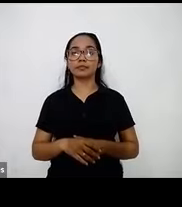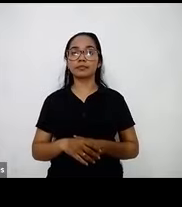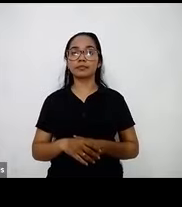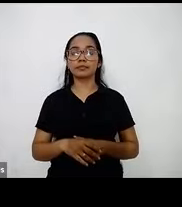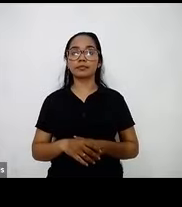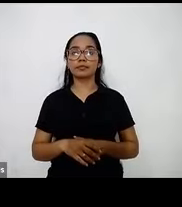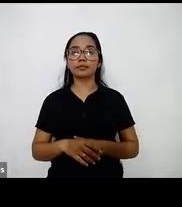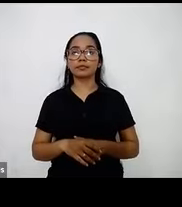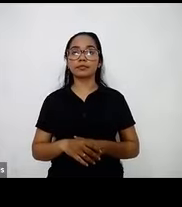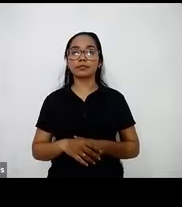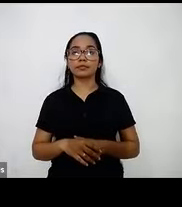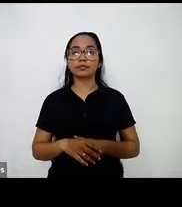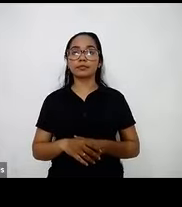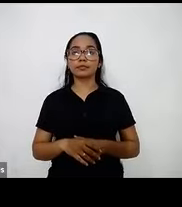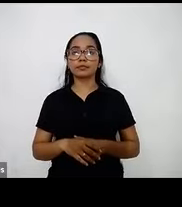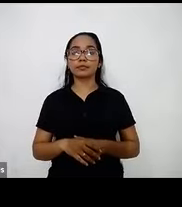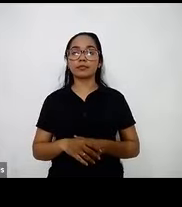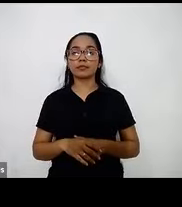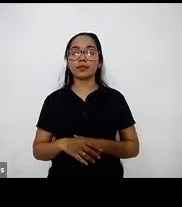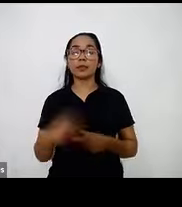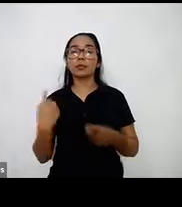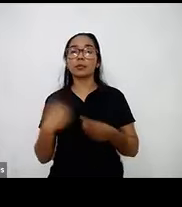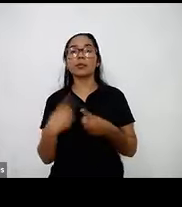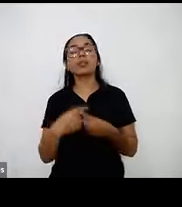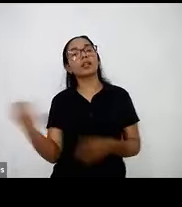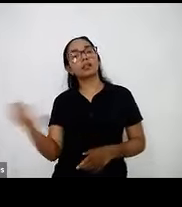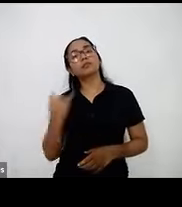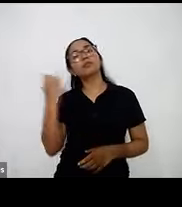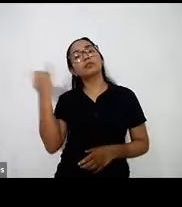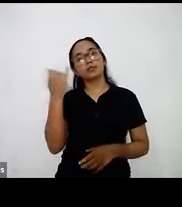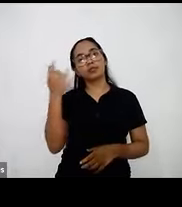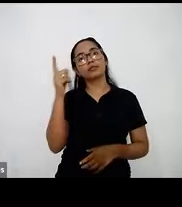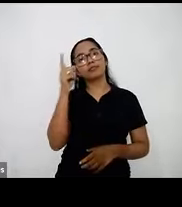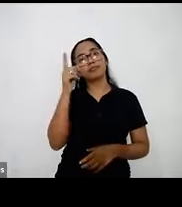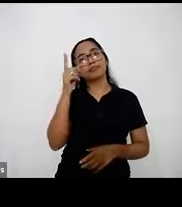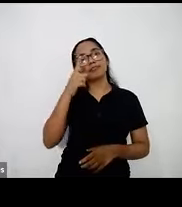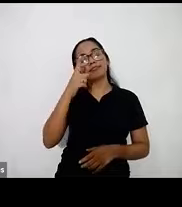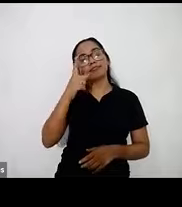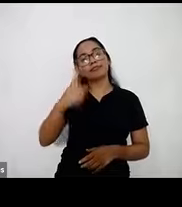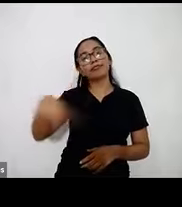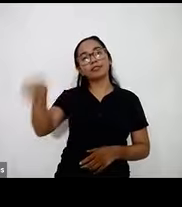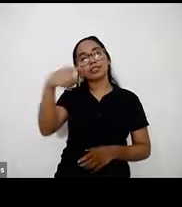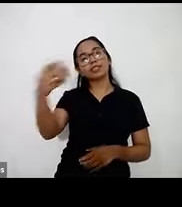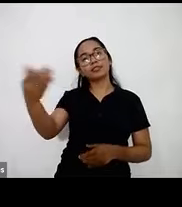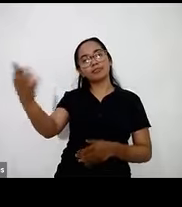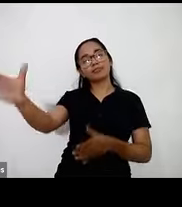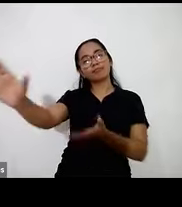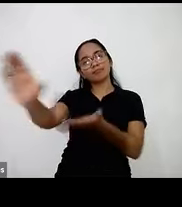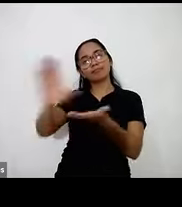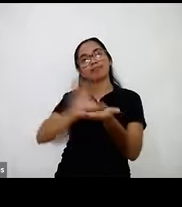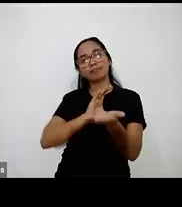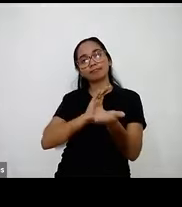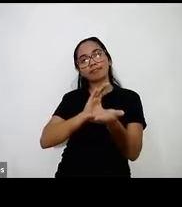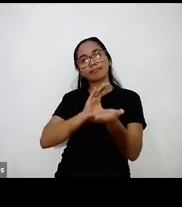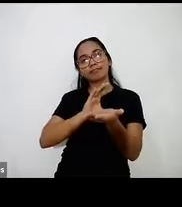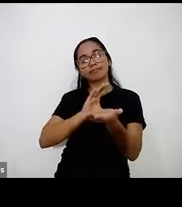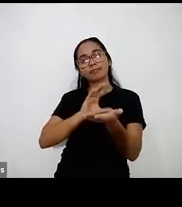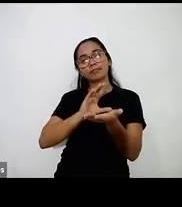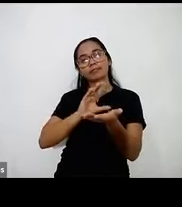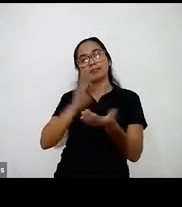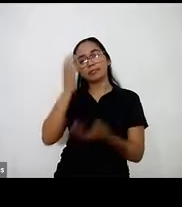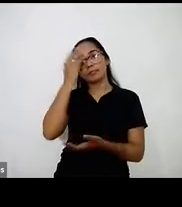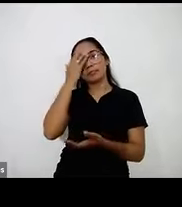organizaresperança.com/propostas. E para nós é muito importante a sua contribuição também para o financiamento da campanha. A nossa campanha